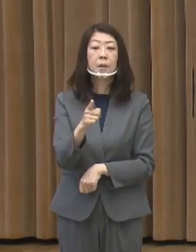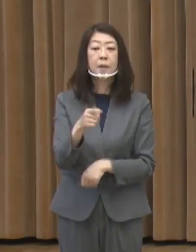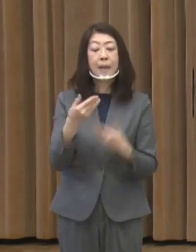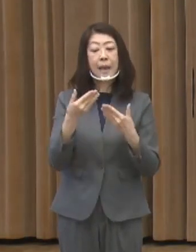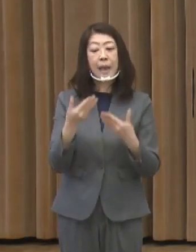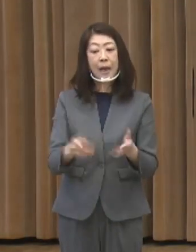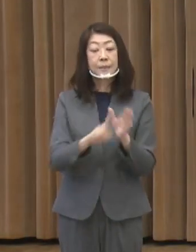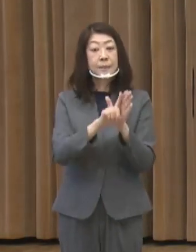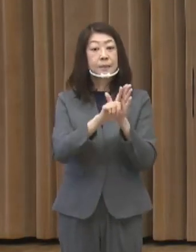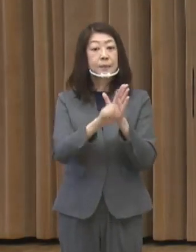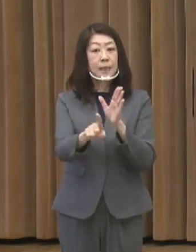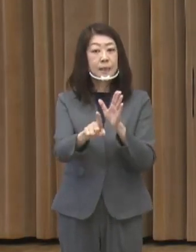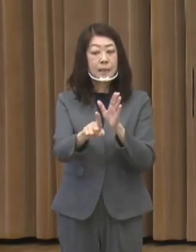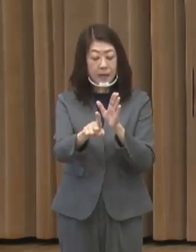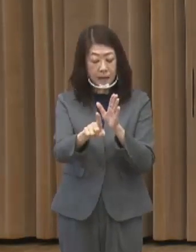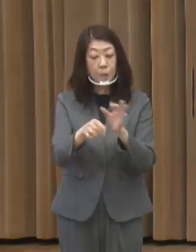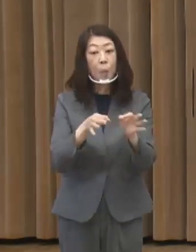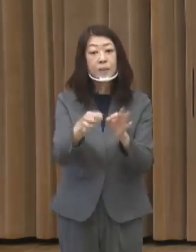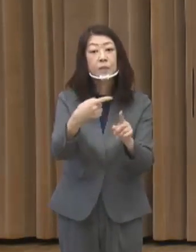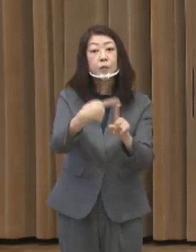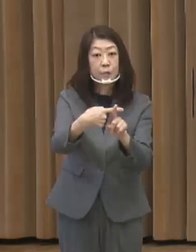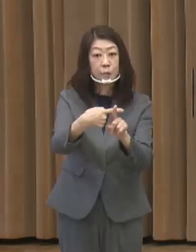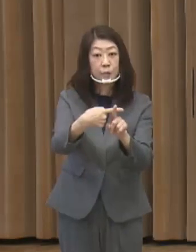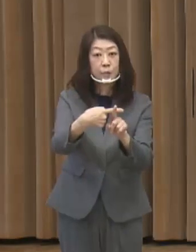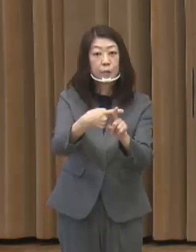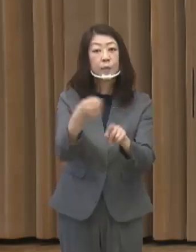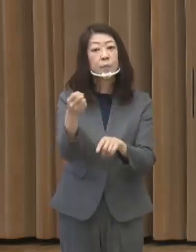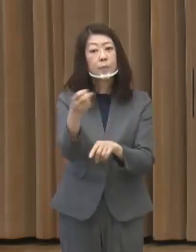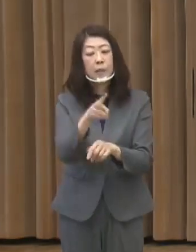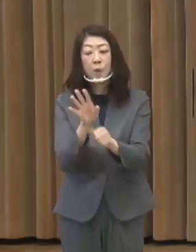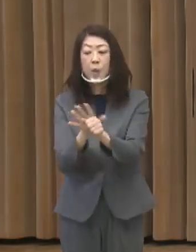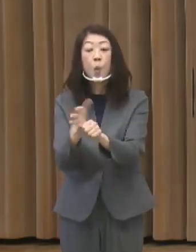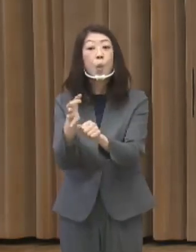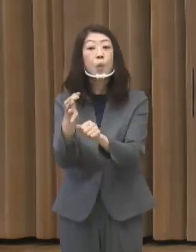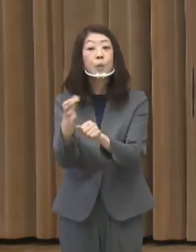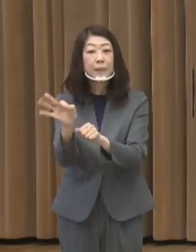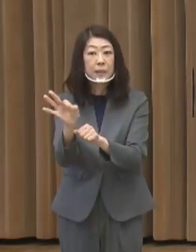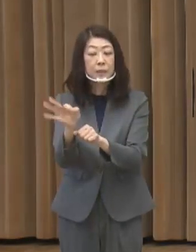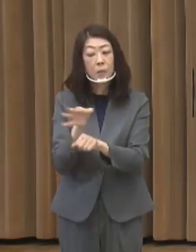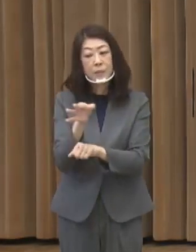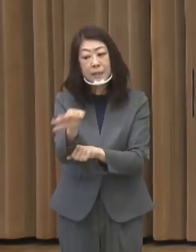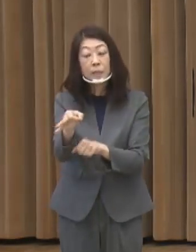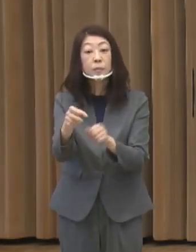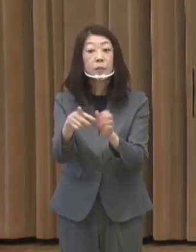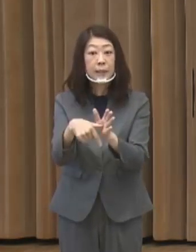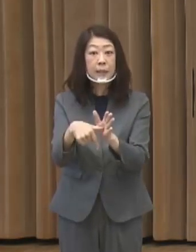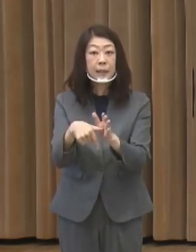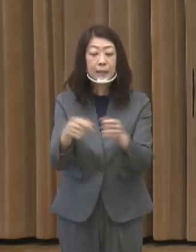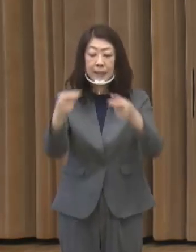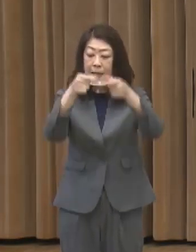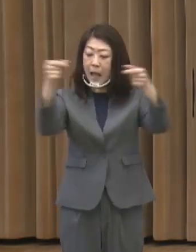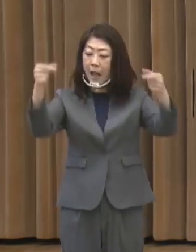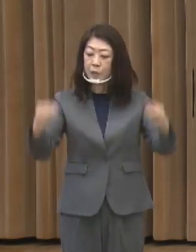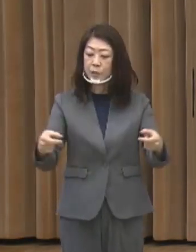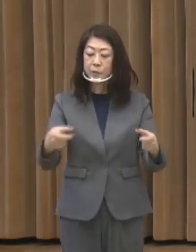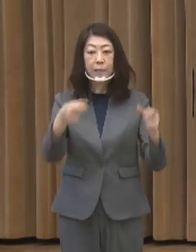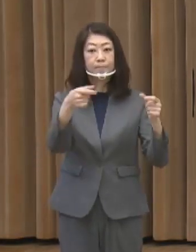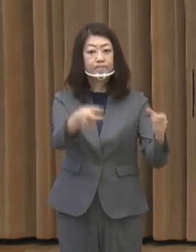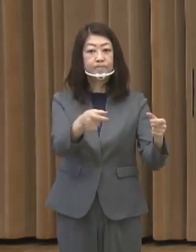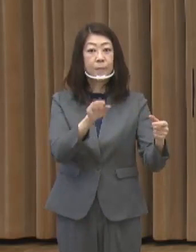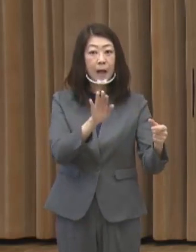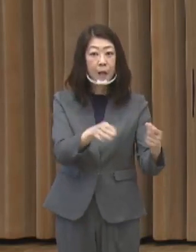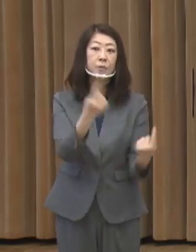心宣言飲食店プラスや、あるいは協力金の支払いに際してアクリル板の設置